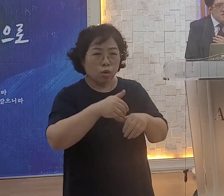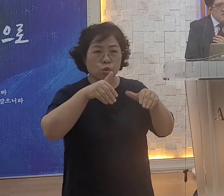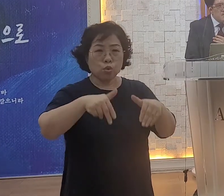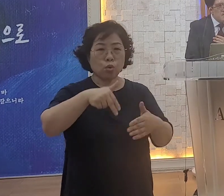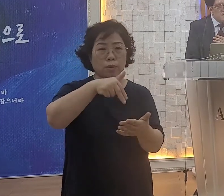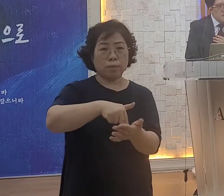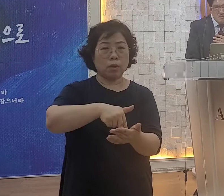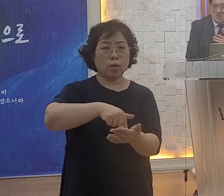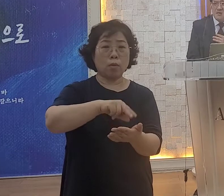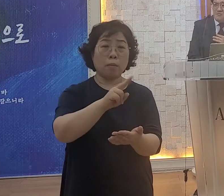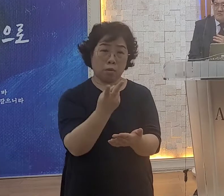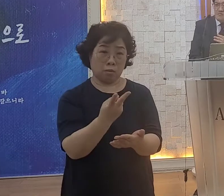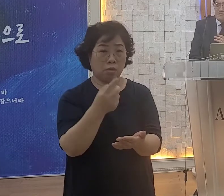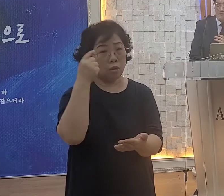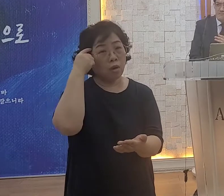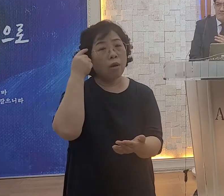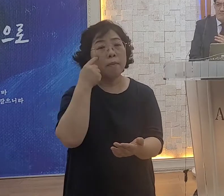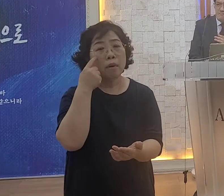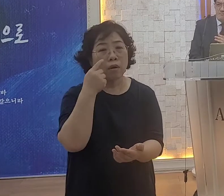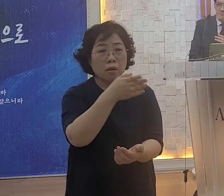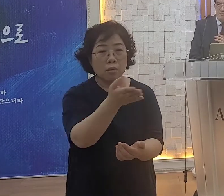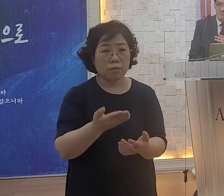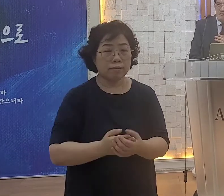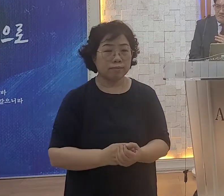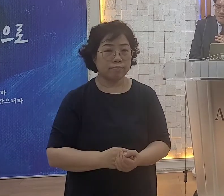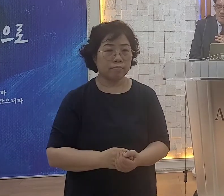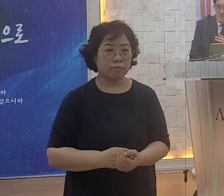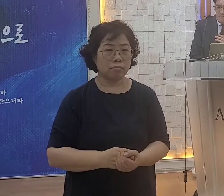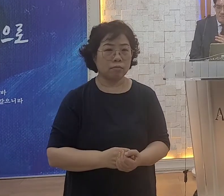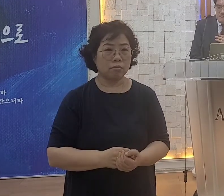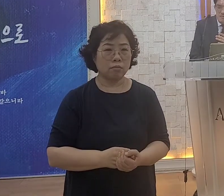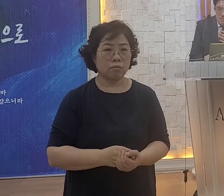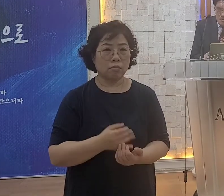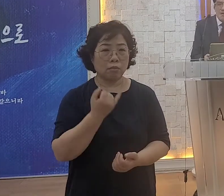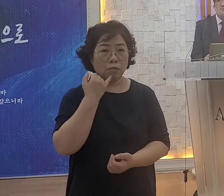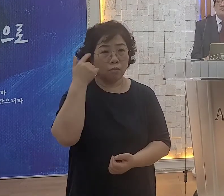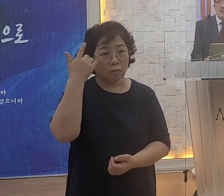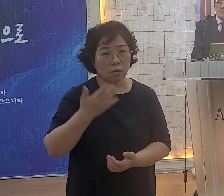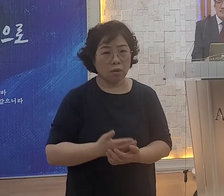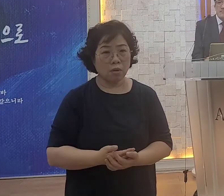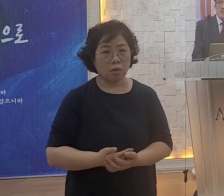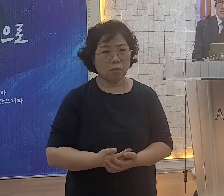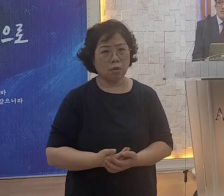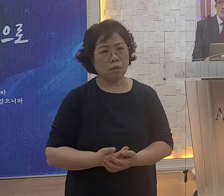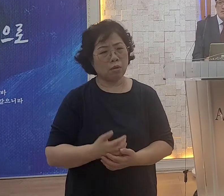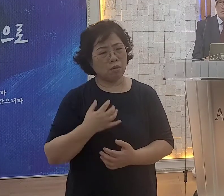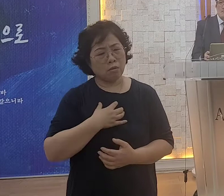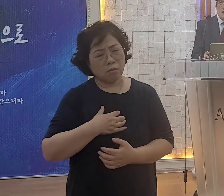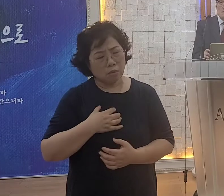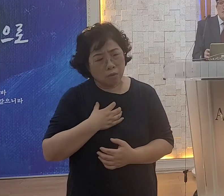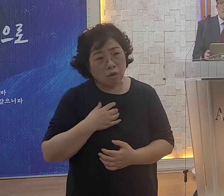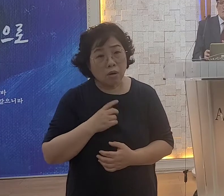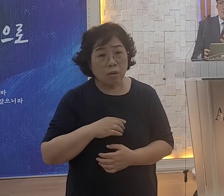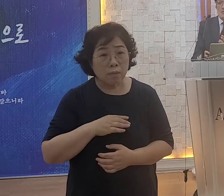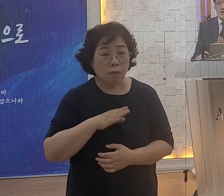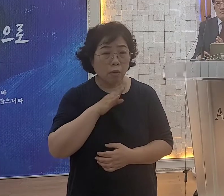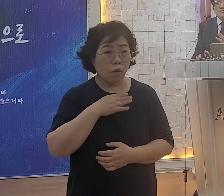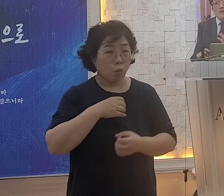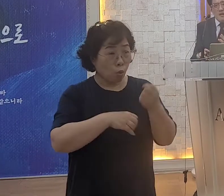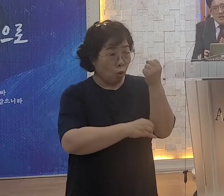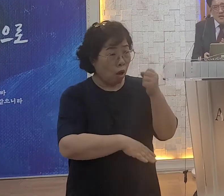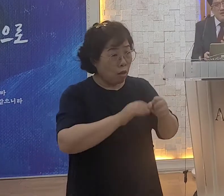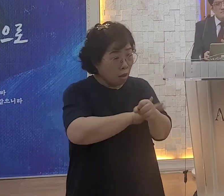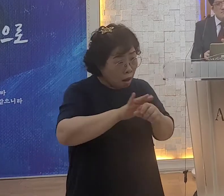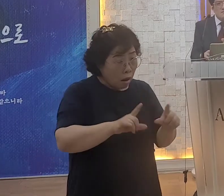되었다. 한번 생각해 보세요. 어떨까요? 얼마나 괴로울까요? 아니, 내가 원래 이렇게 잘